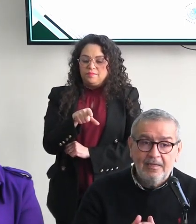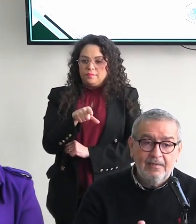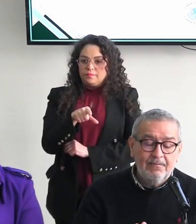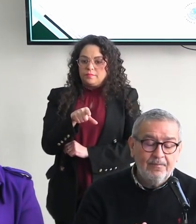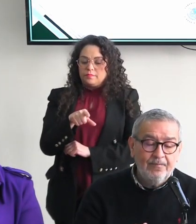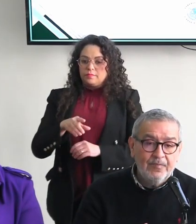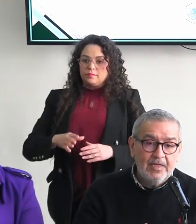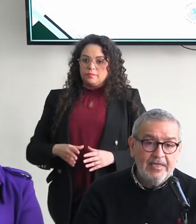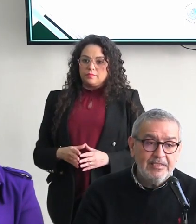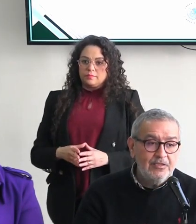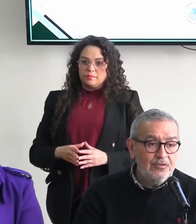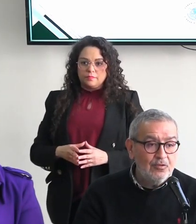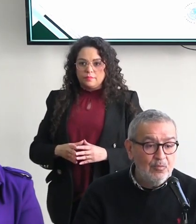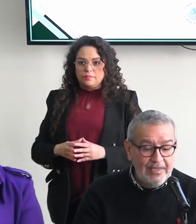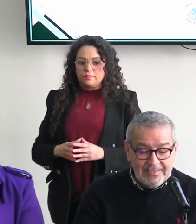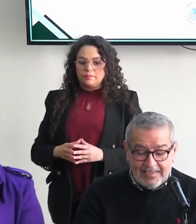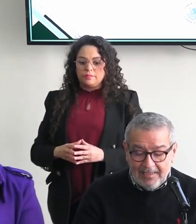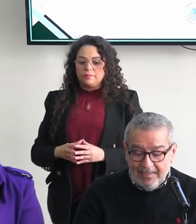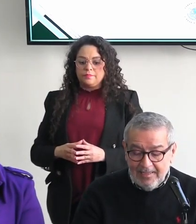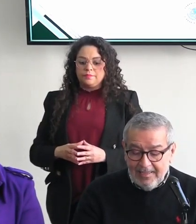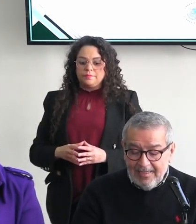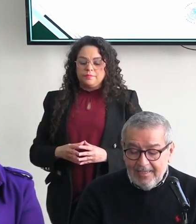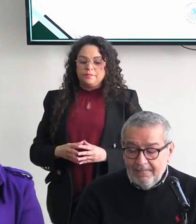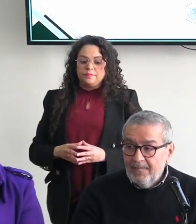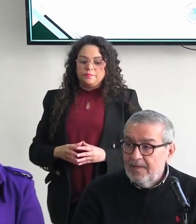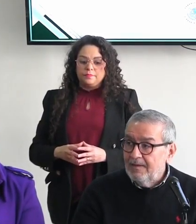para ejercicios como este,